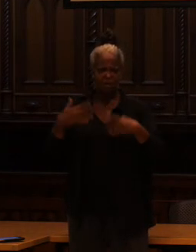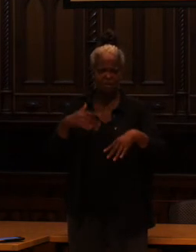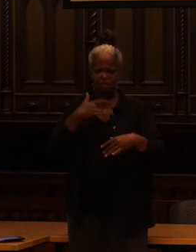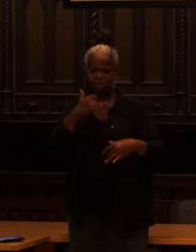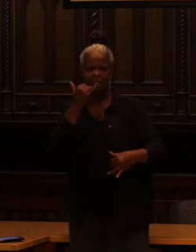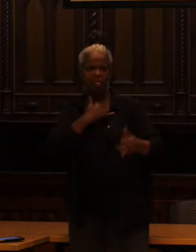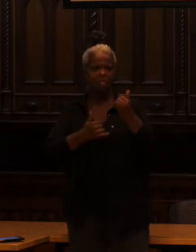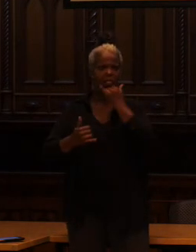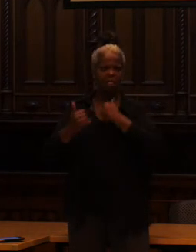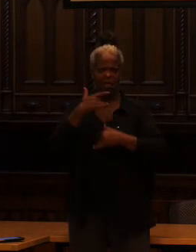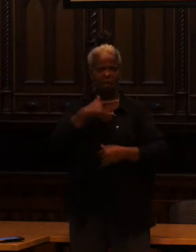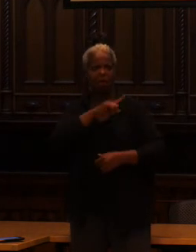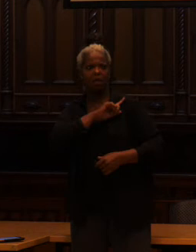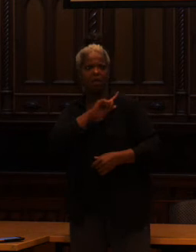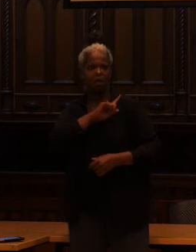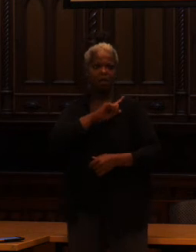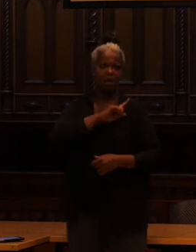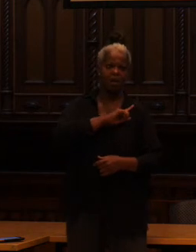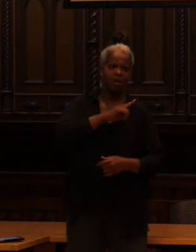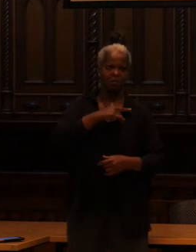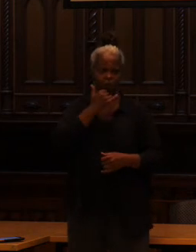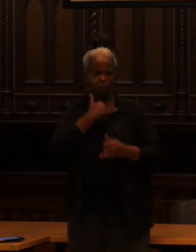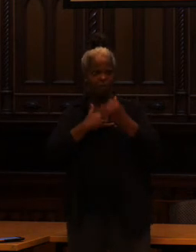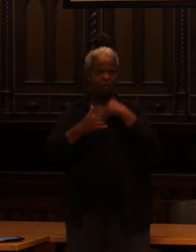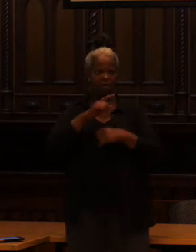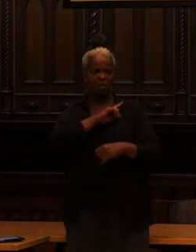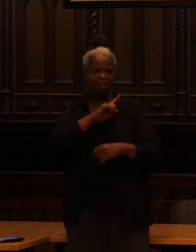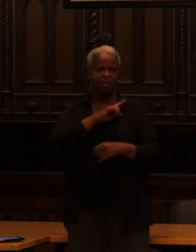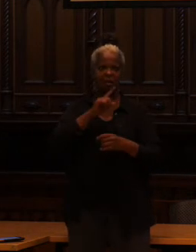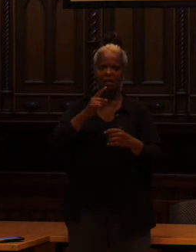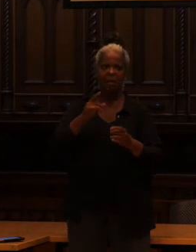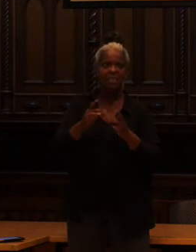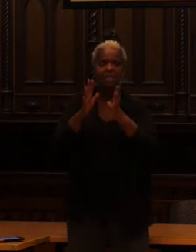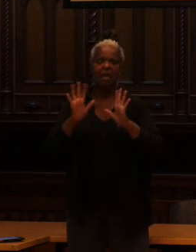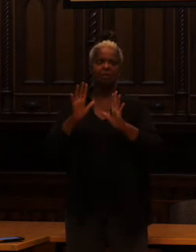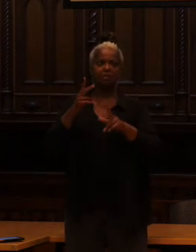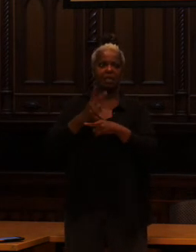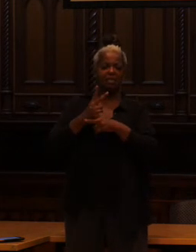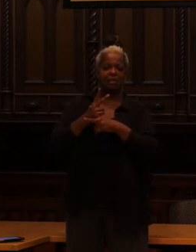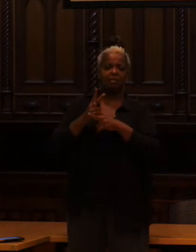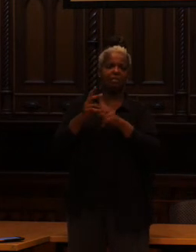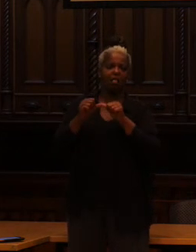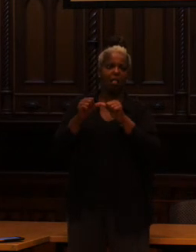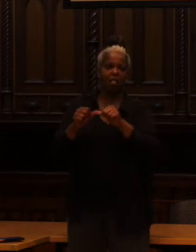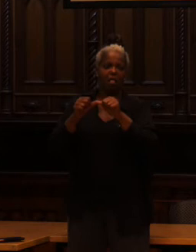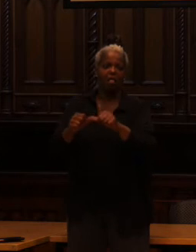Ne pas oser risquer. Stagner son existence, ne pas évoluer. Pourtant,